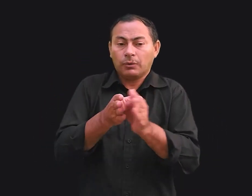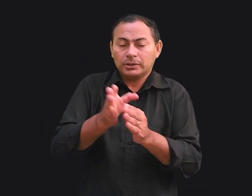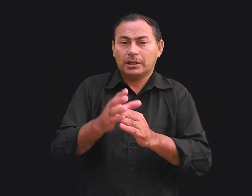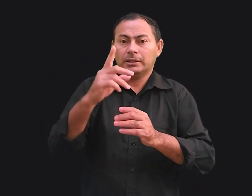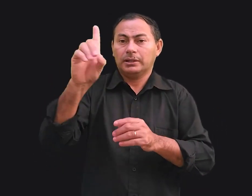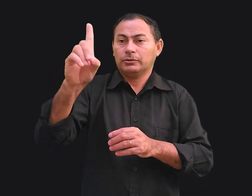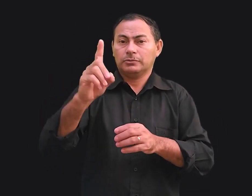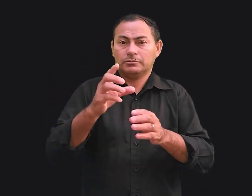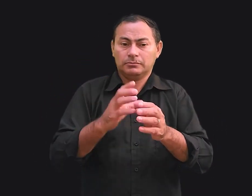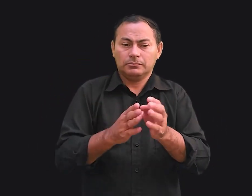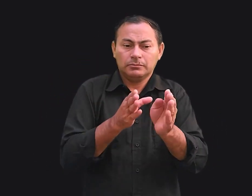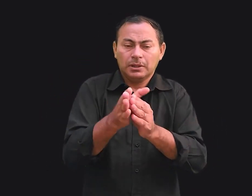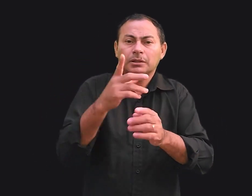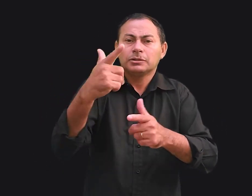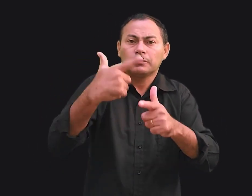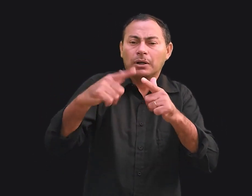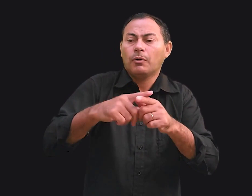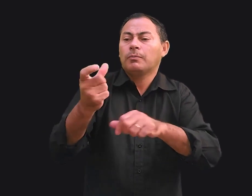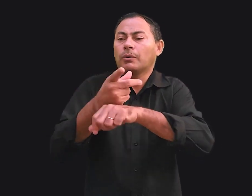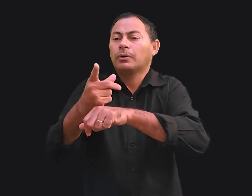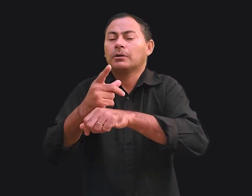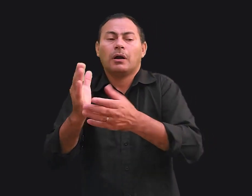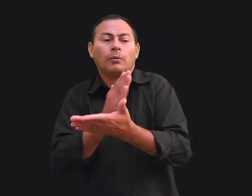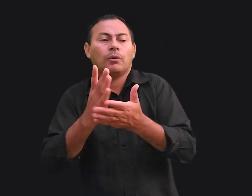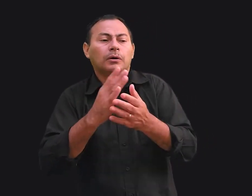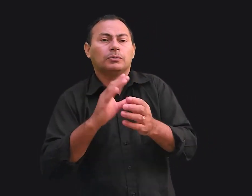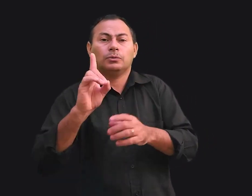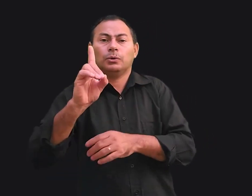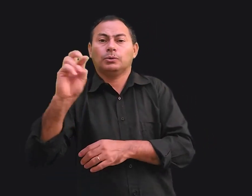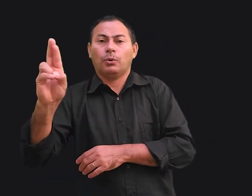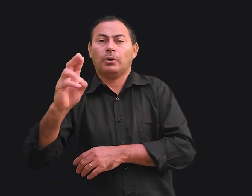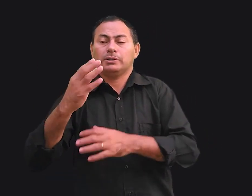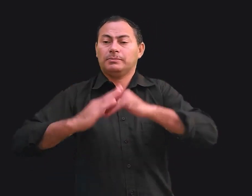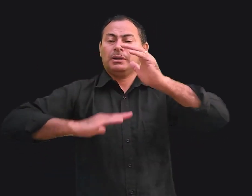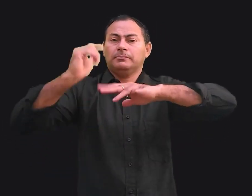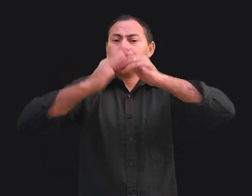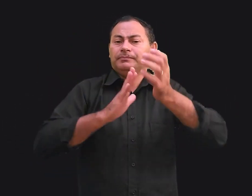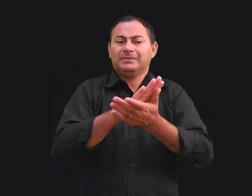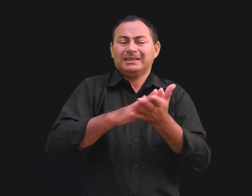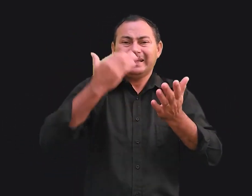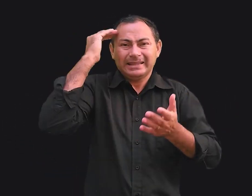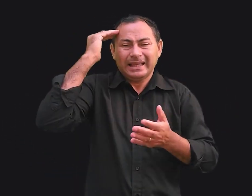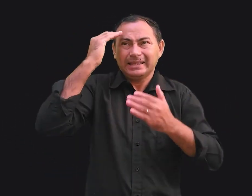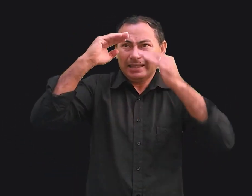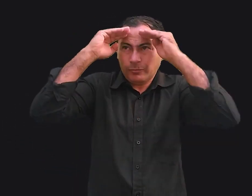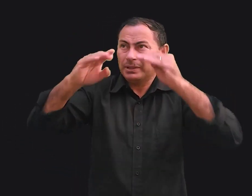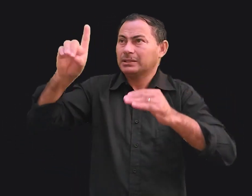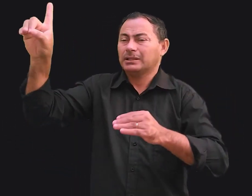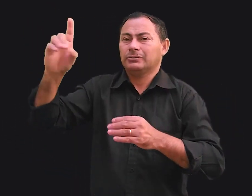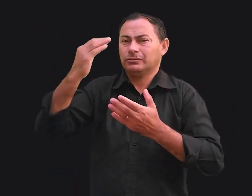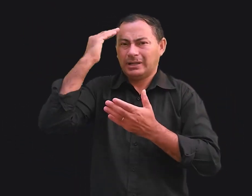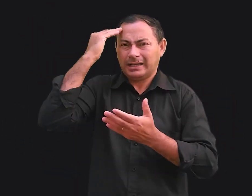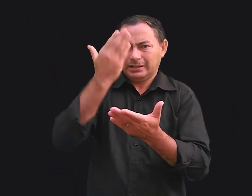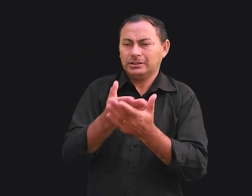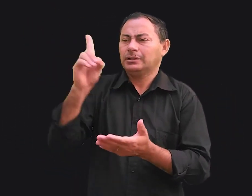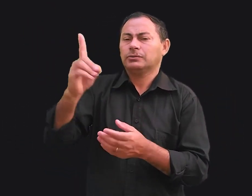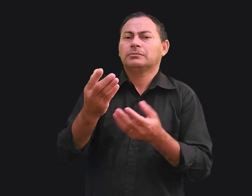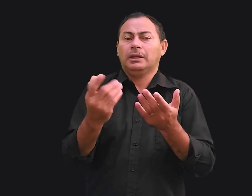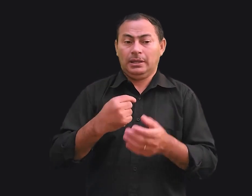seu problema? Ou será que você busca o conselho de algum doutor, especialista que nem teme a Deus, hein? Quando eu estava